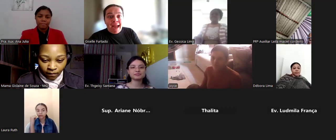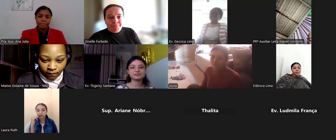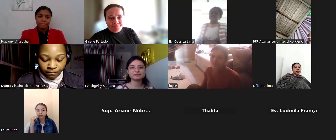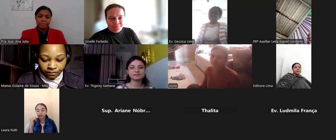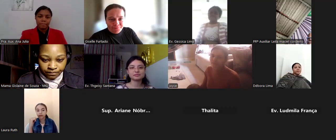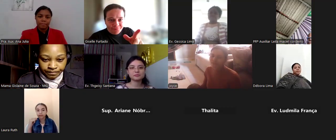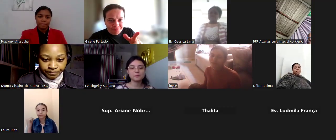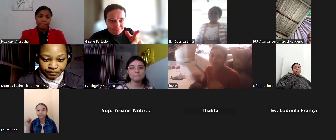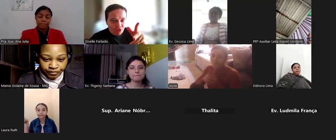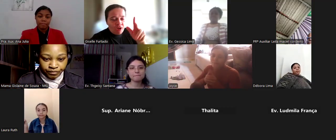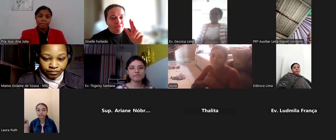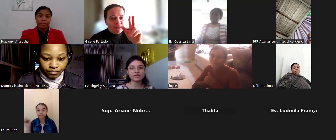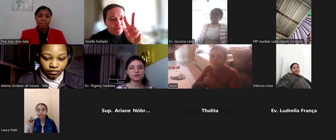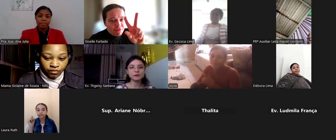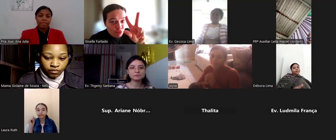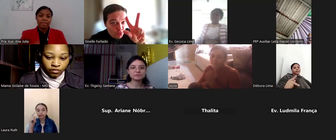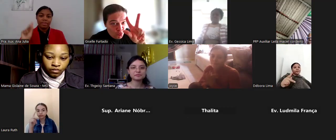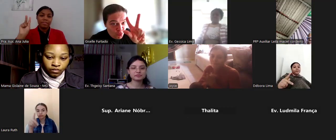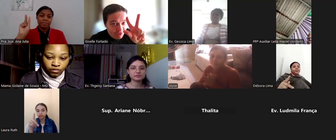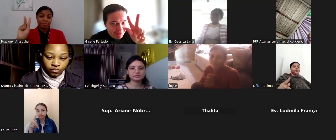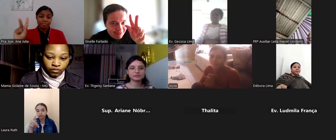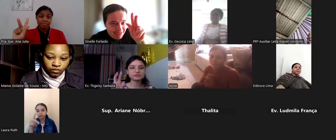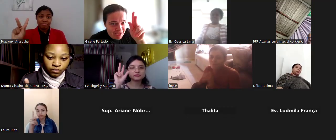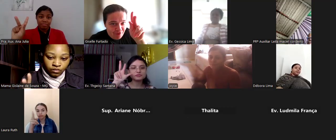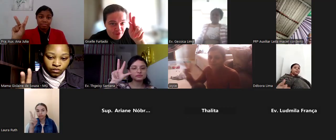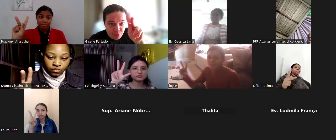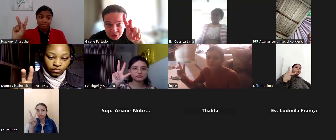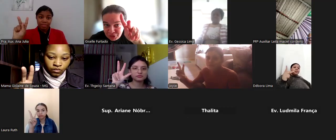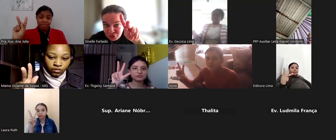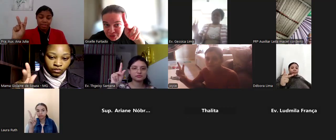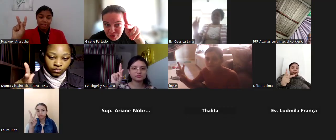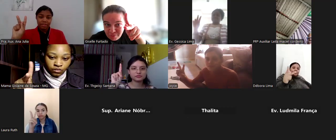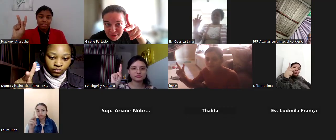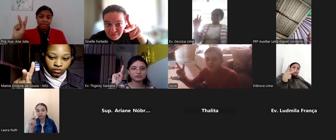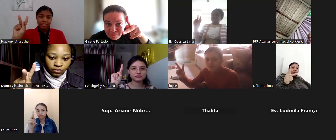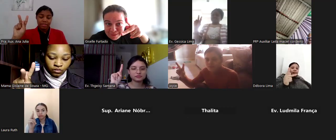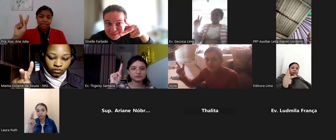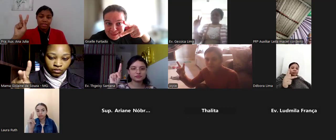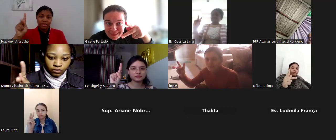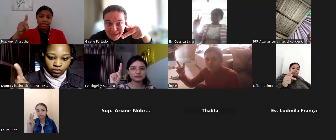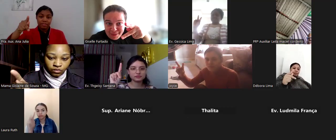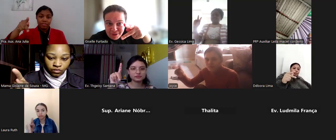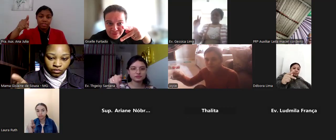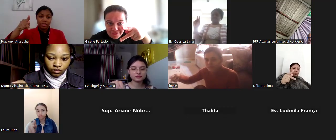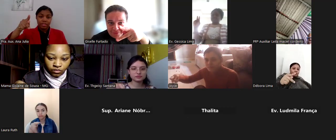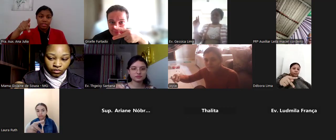K. O K você vai fazer o 2, vai botar o dedinho lá no meio e vai deitar a mão.